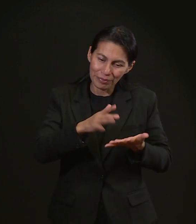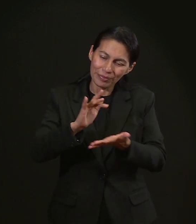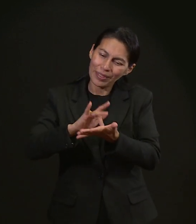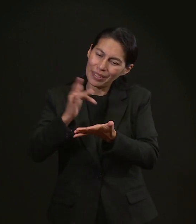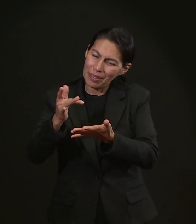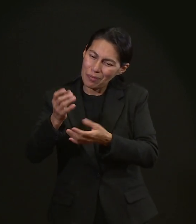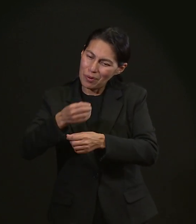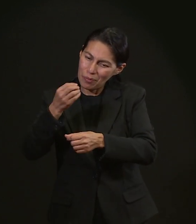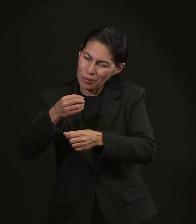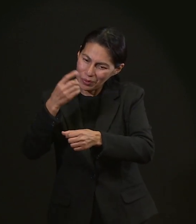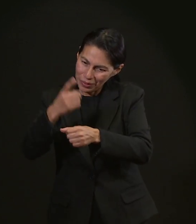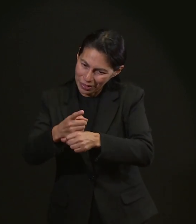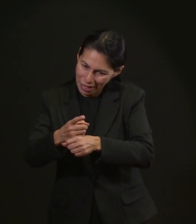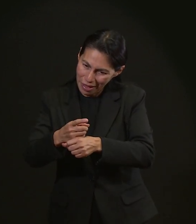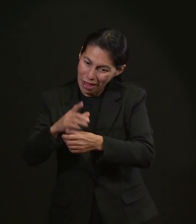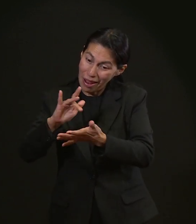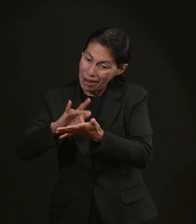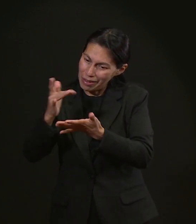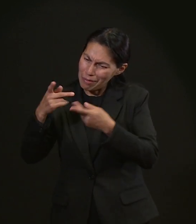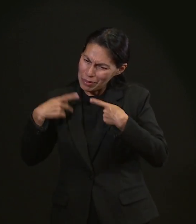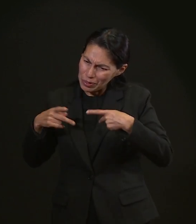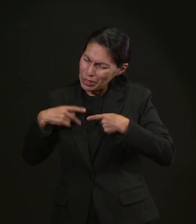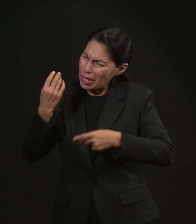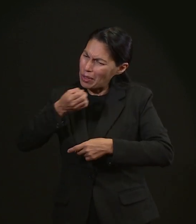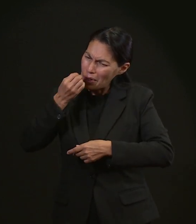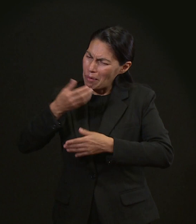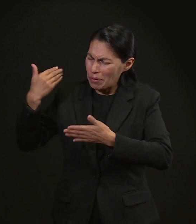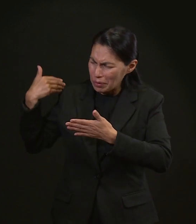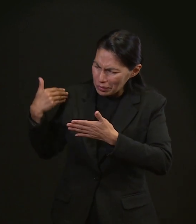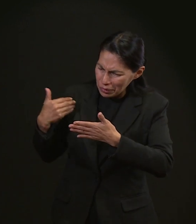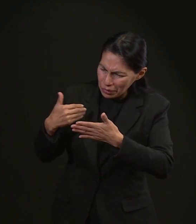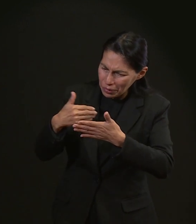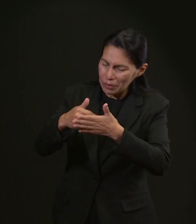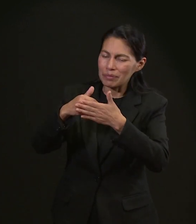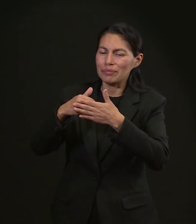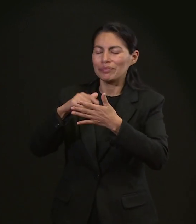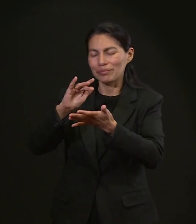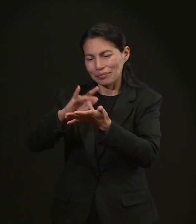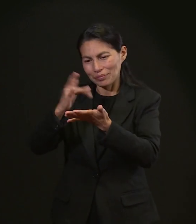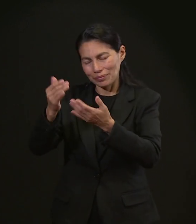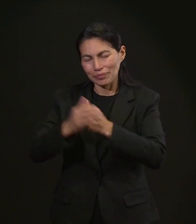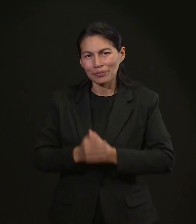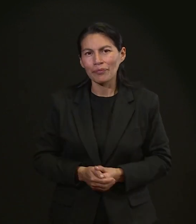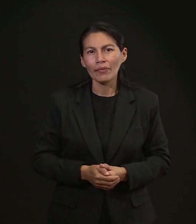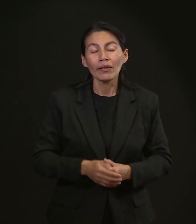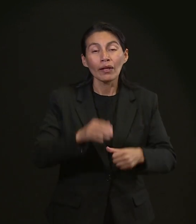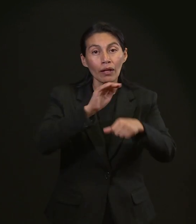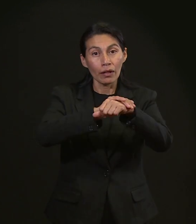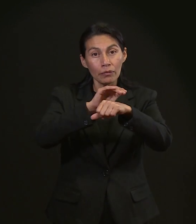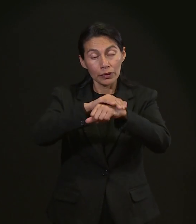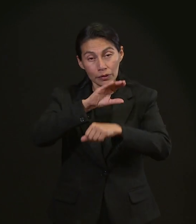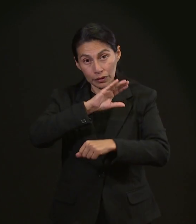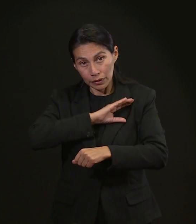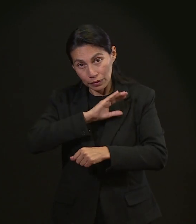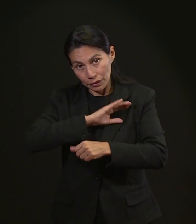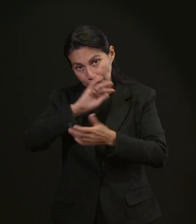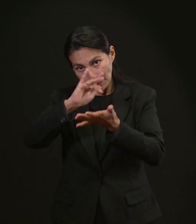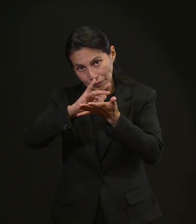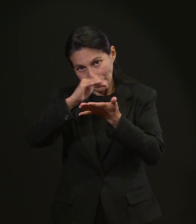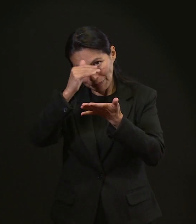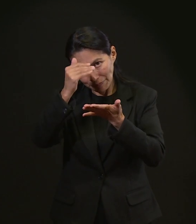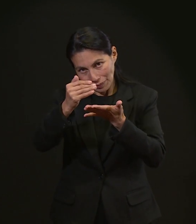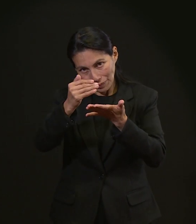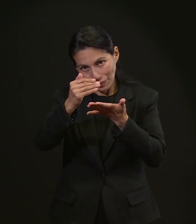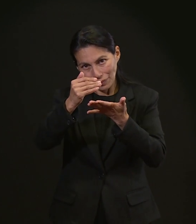gracias por la fontanera y a las personas que dejaron por nosotros todo ese tiempo también tiene dos gracias por